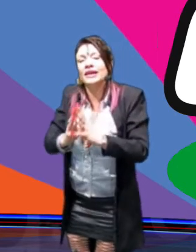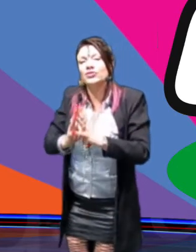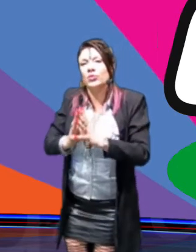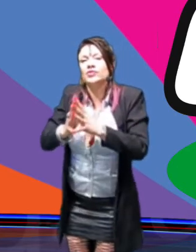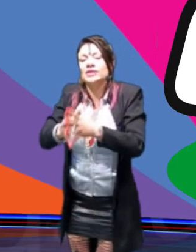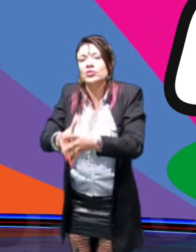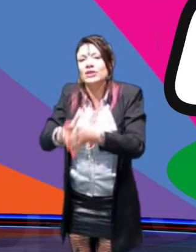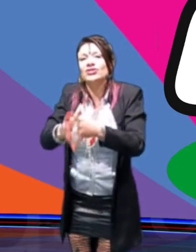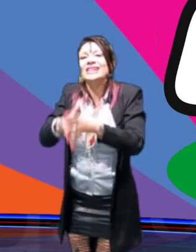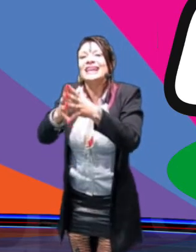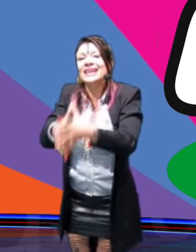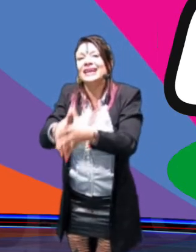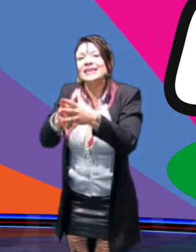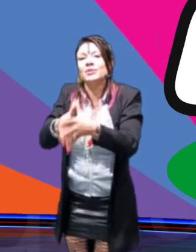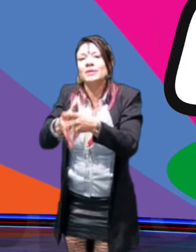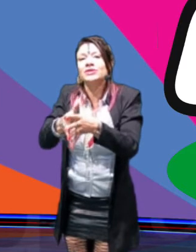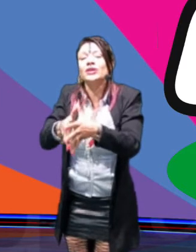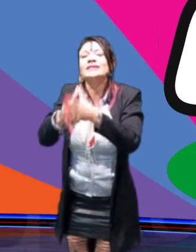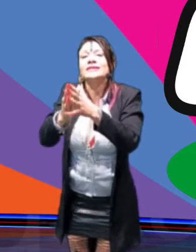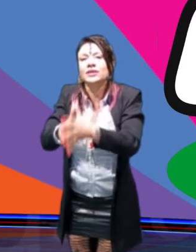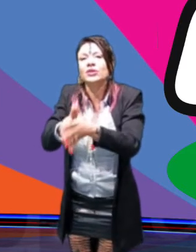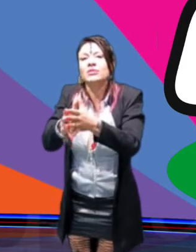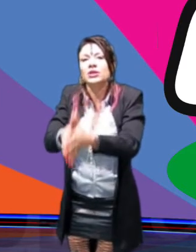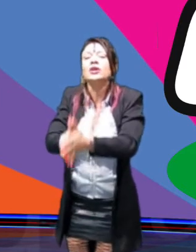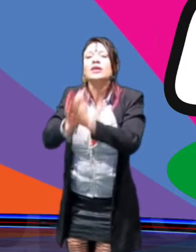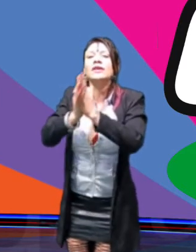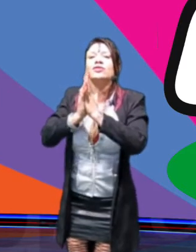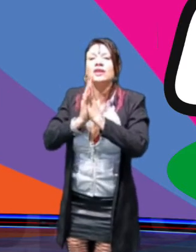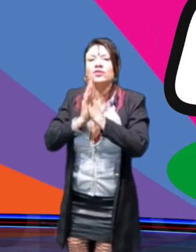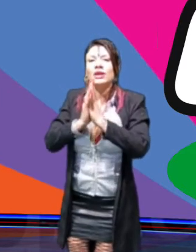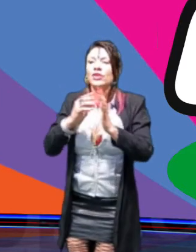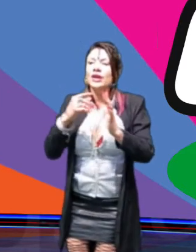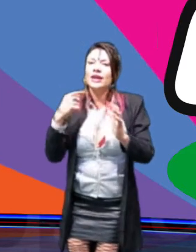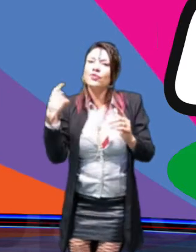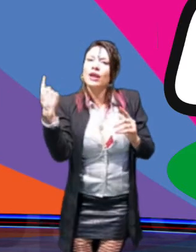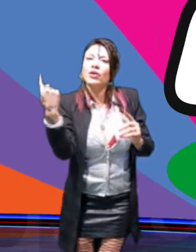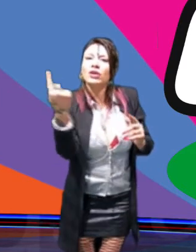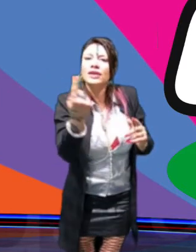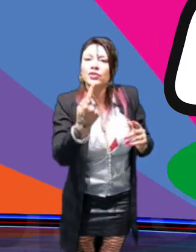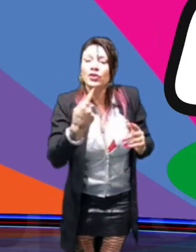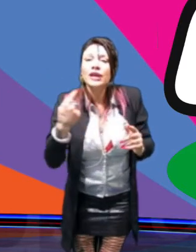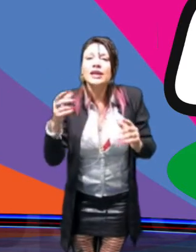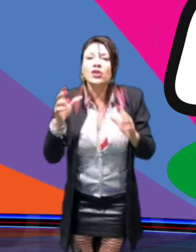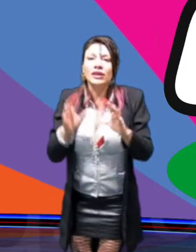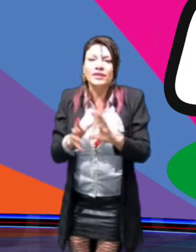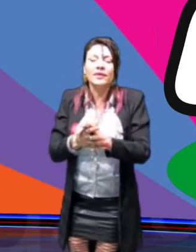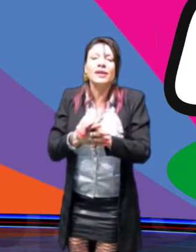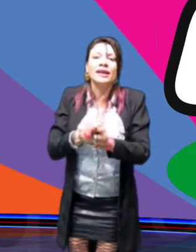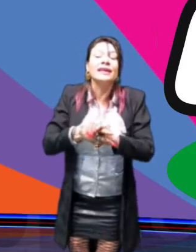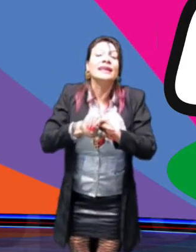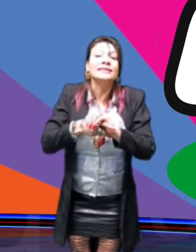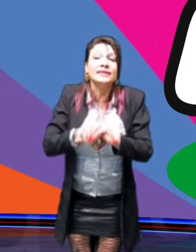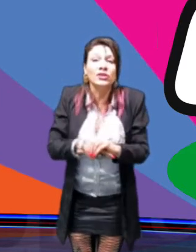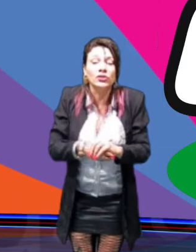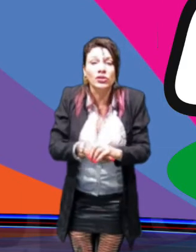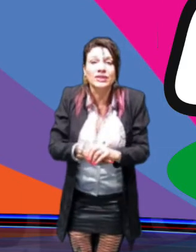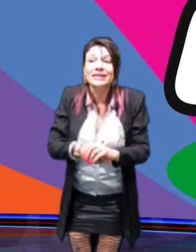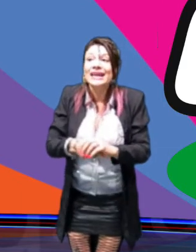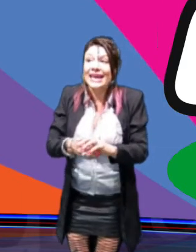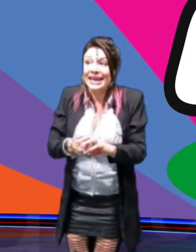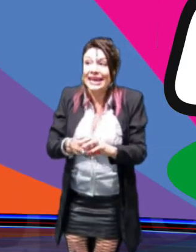somos los seres humanos y la Tierra en este momento está siendo enemigo de los seres humanos. Es una correlación y lo que dice Bill Gates en este sentido